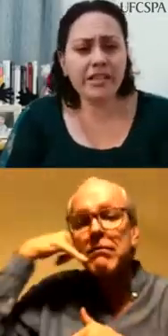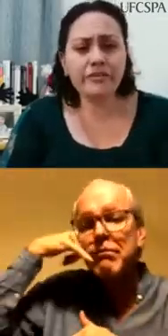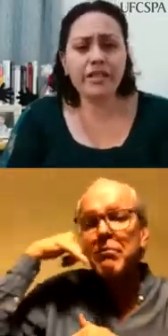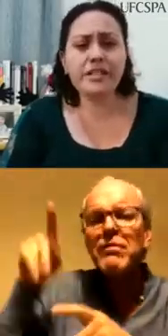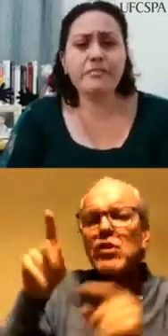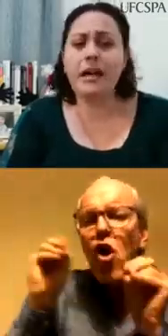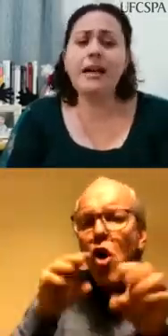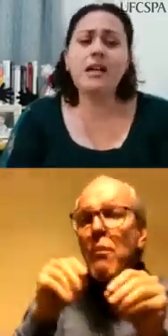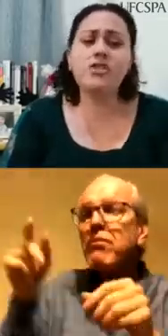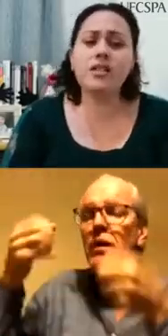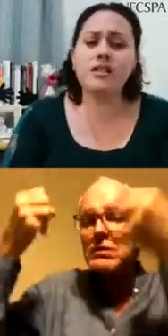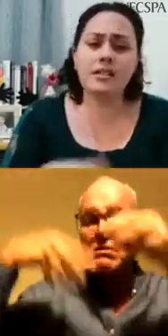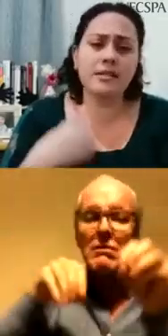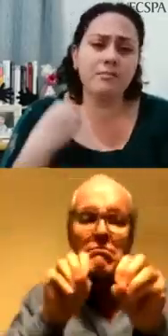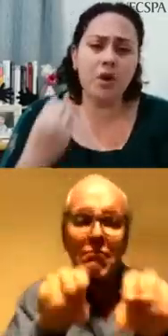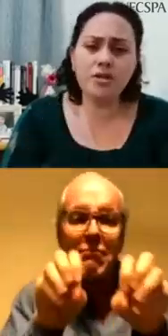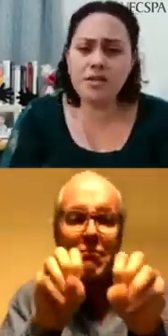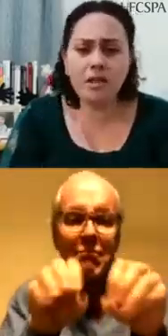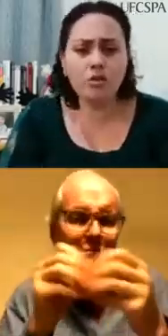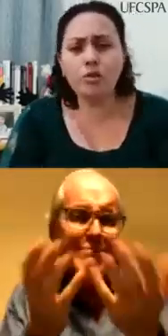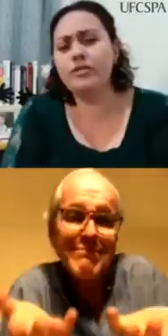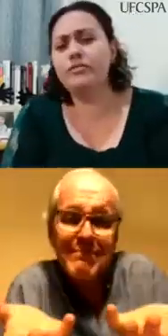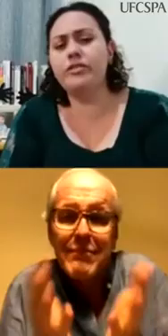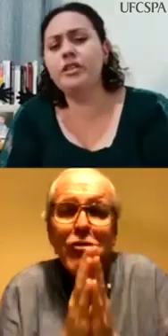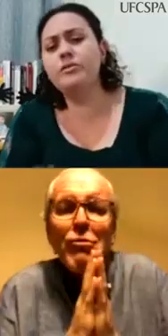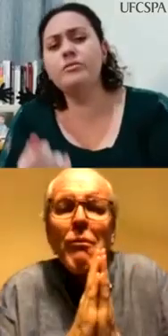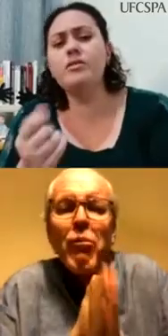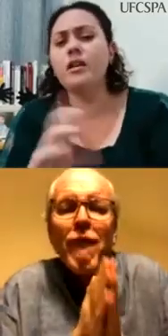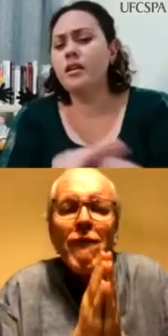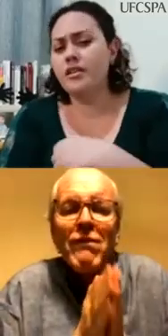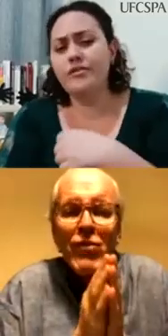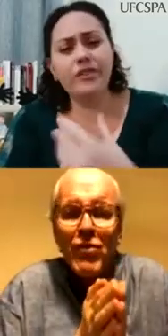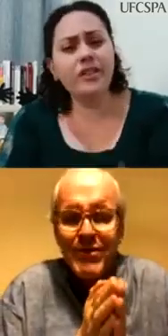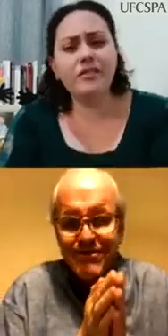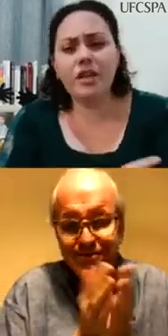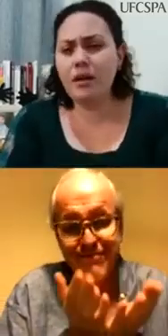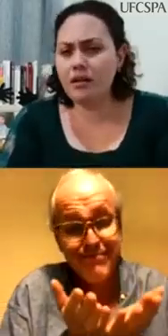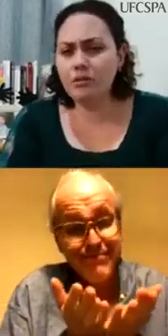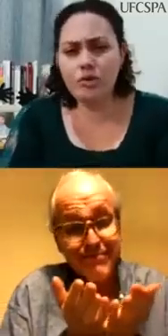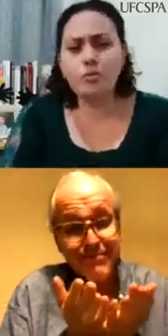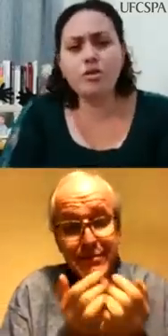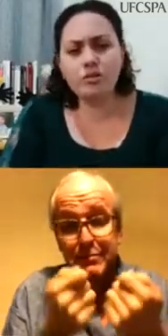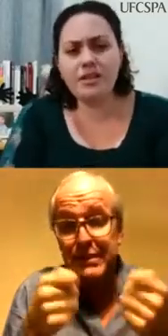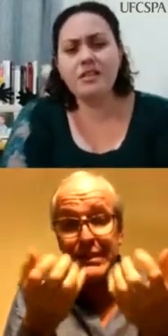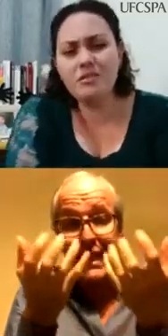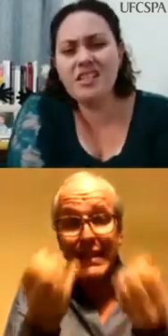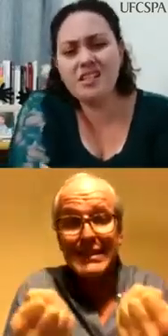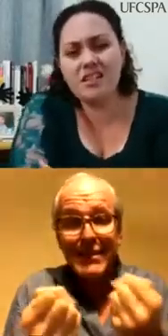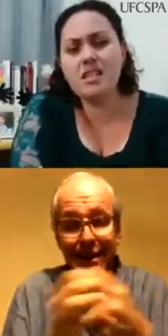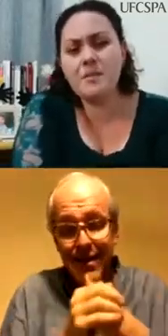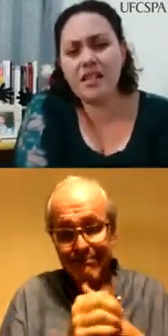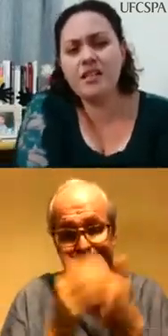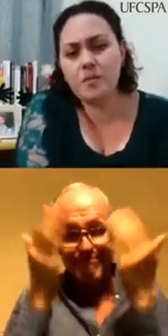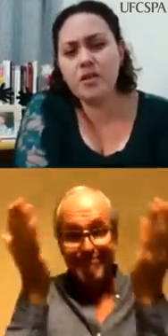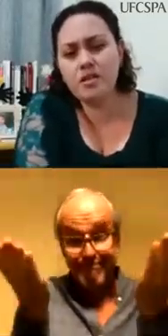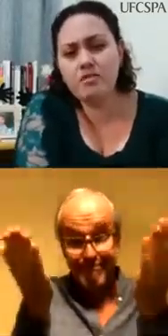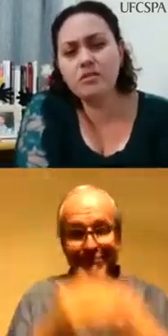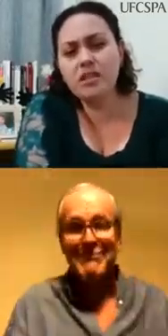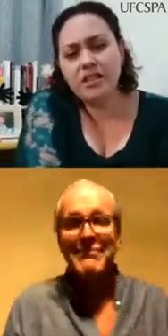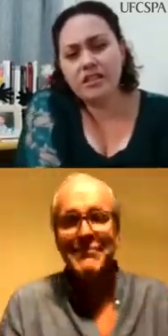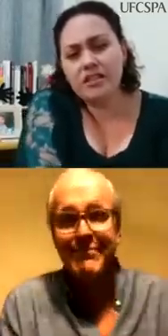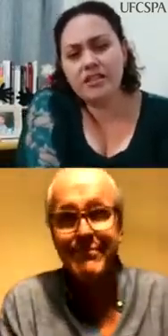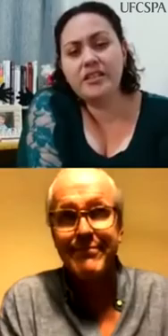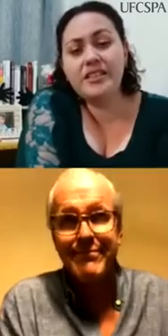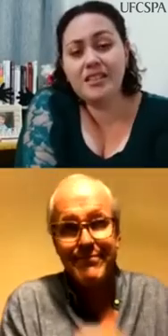Mostra na TV as imagens, mostra o sinal de coronavírus, enfim, trabalha algum tipo de educação com essas crianças para que elas